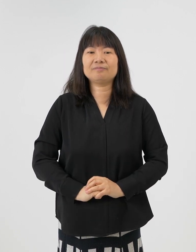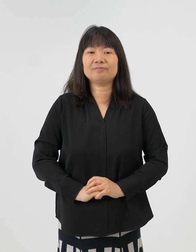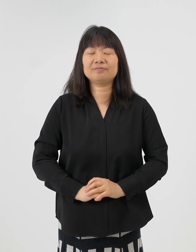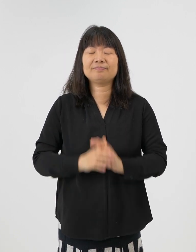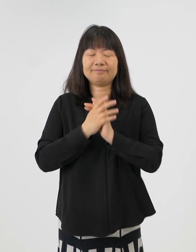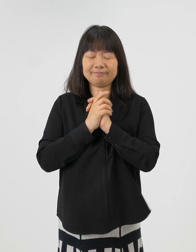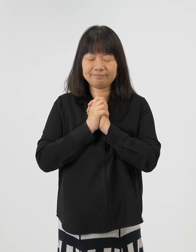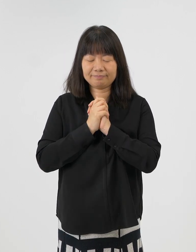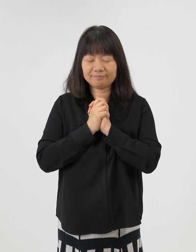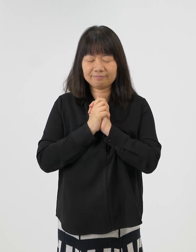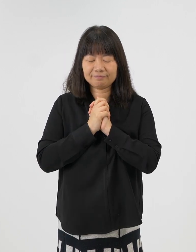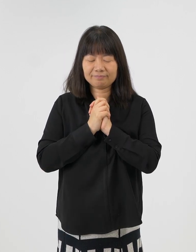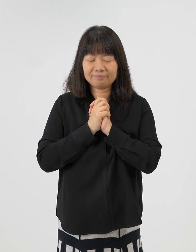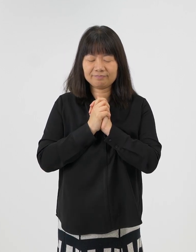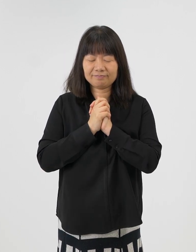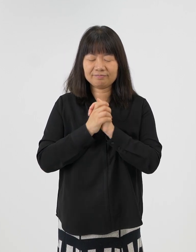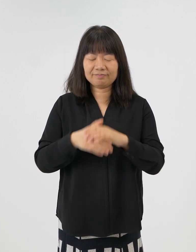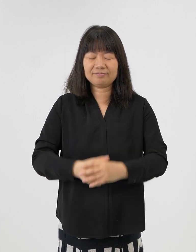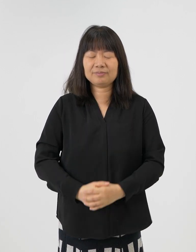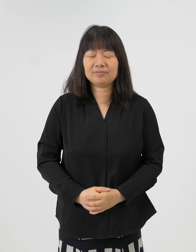날. 기도하겠습니다.